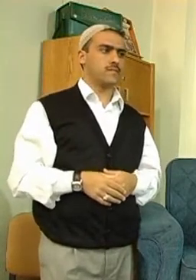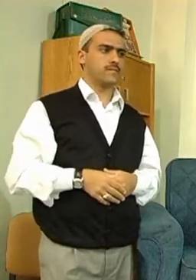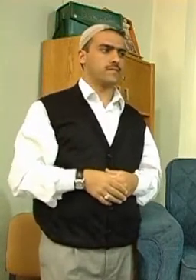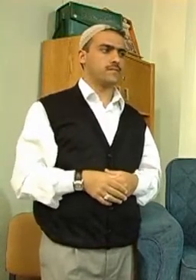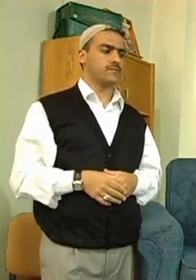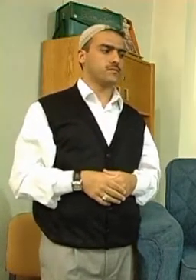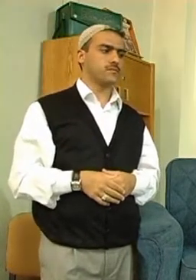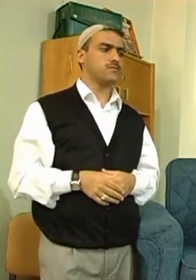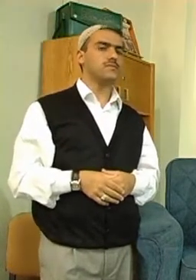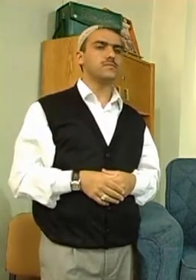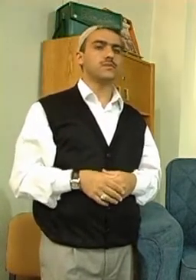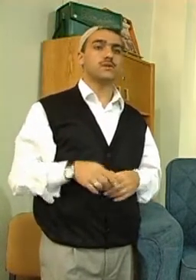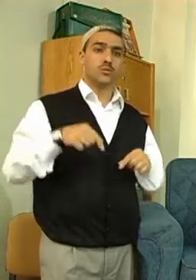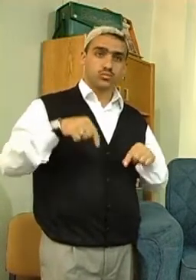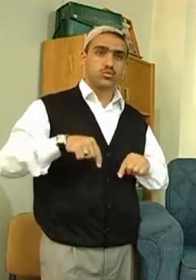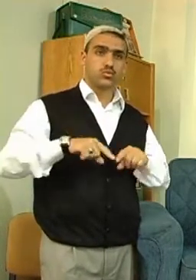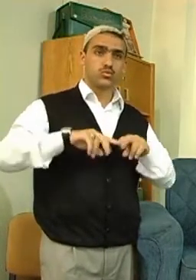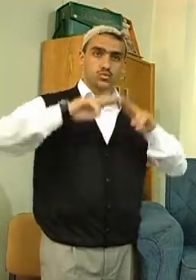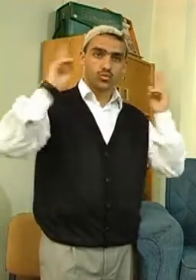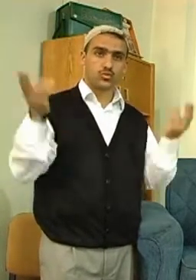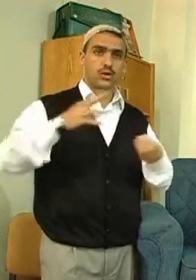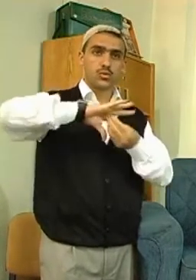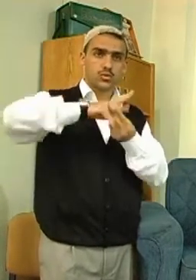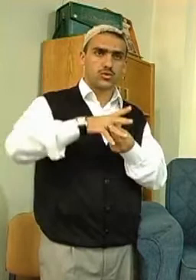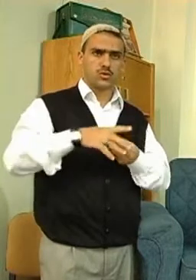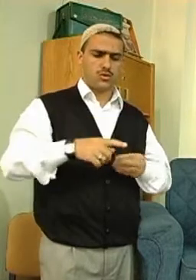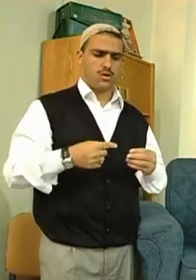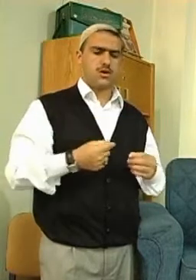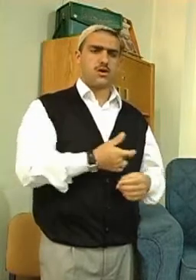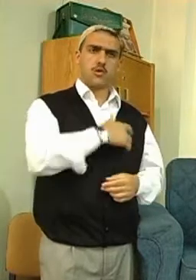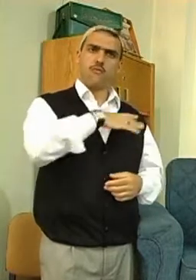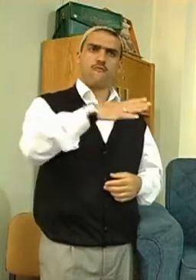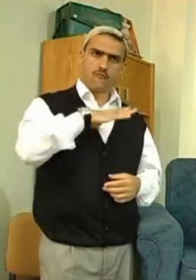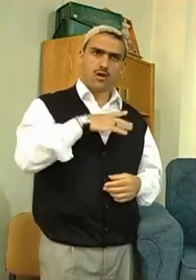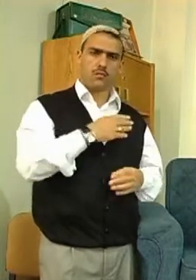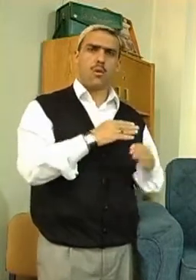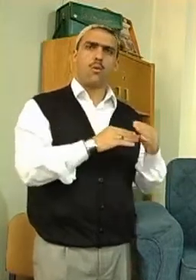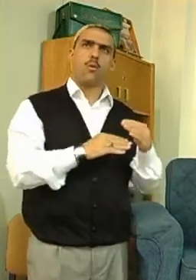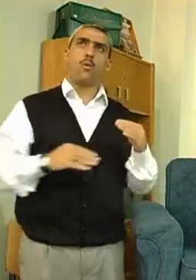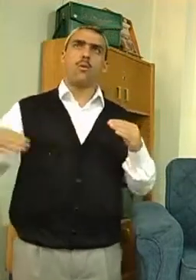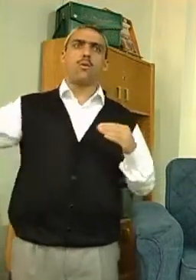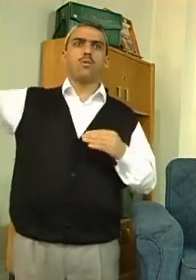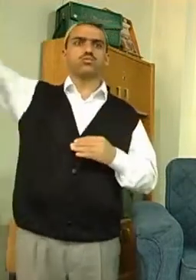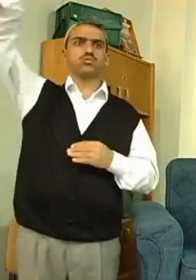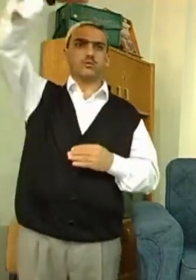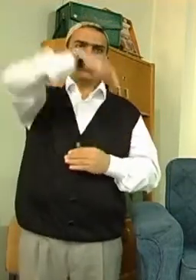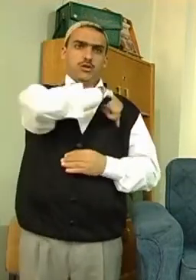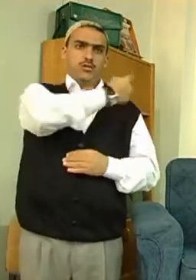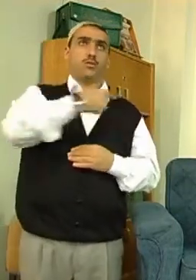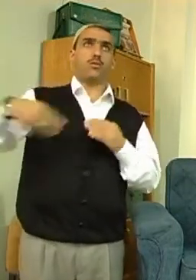insan, cennette de alayilliğine çıkıyor. Yani cennetteki alayilliğin netice oluyor. Asıl alayilliğine insan dünyada